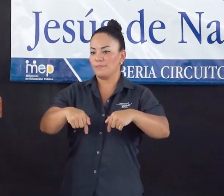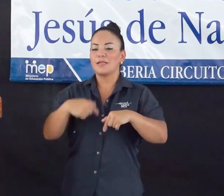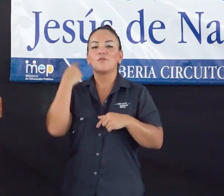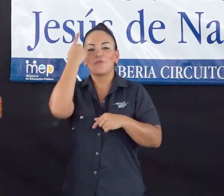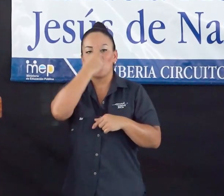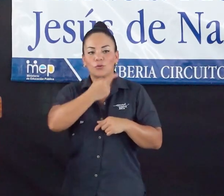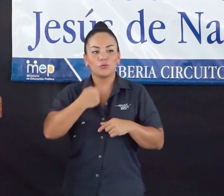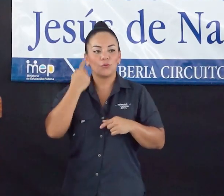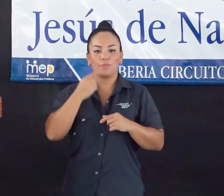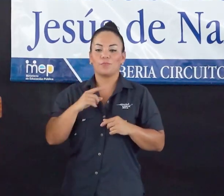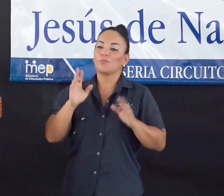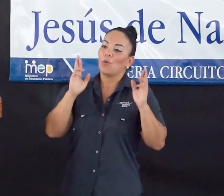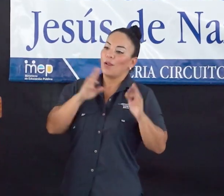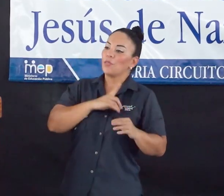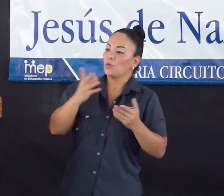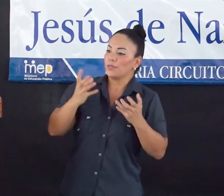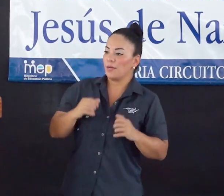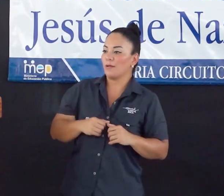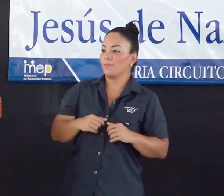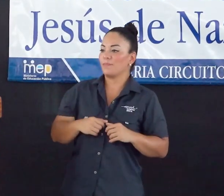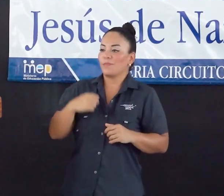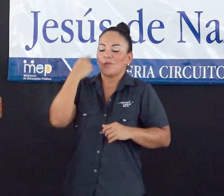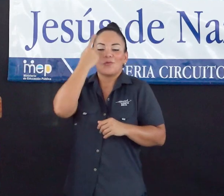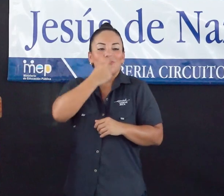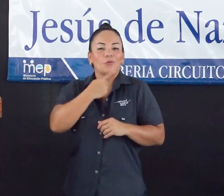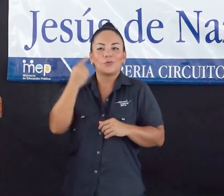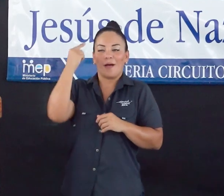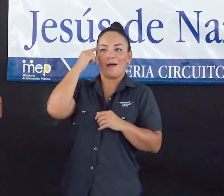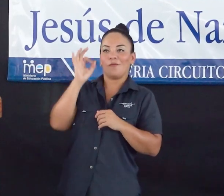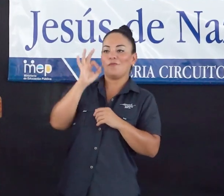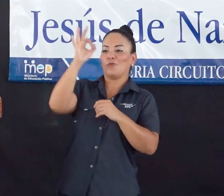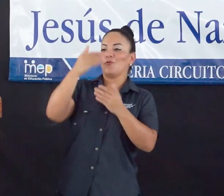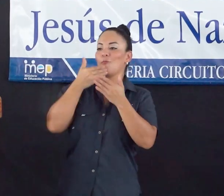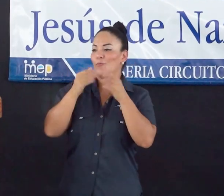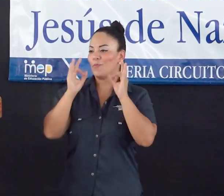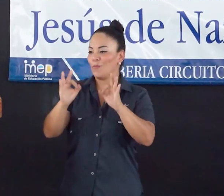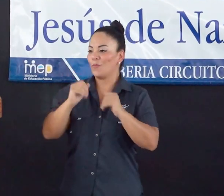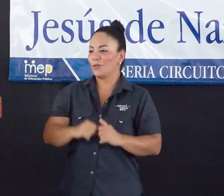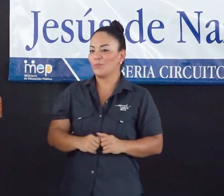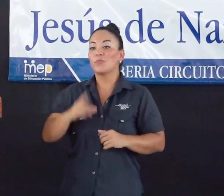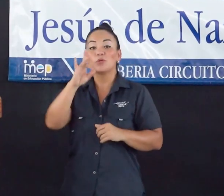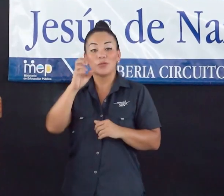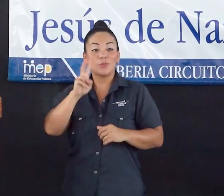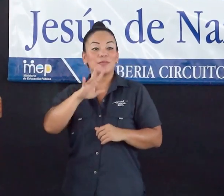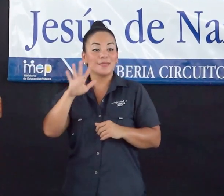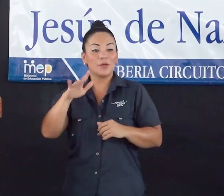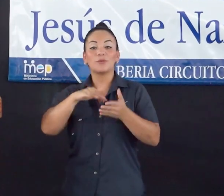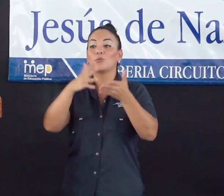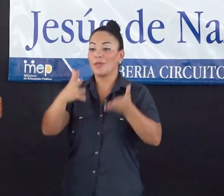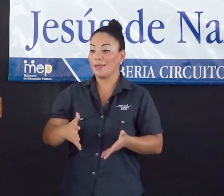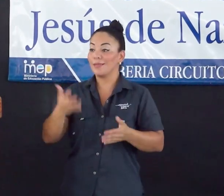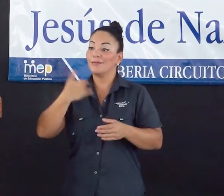rostro, Dios quiera, llenito de un buen futuro. Son 825